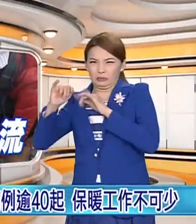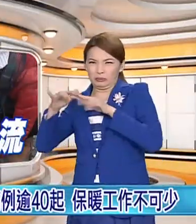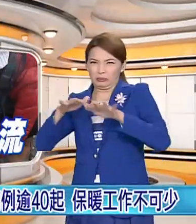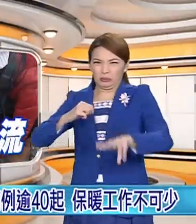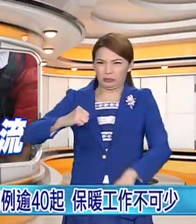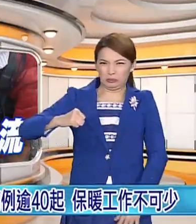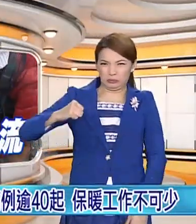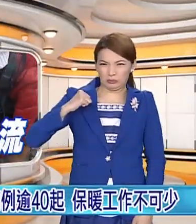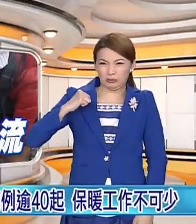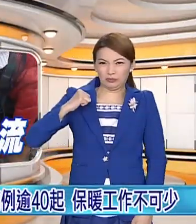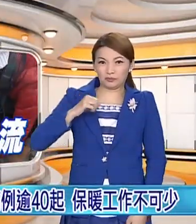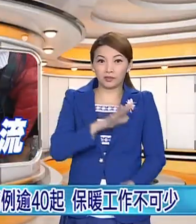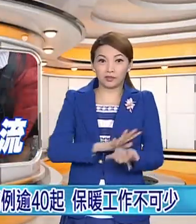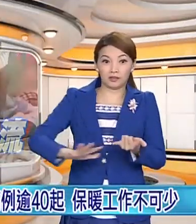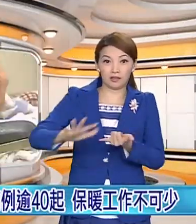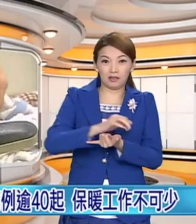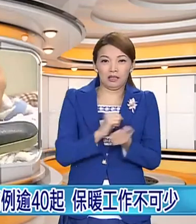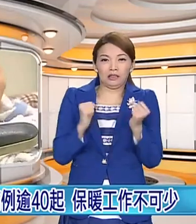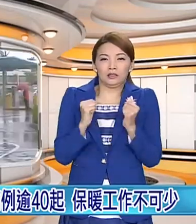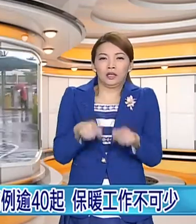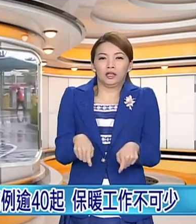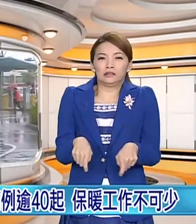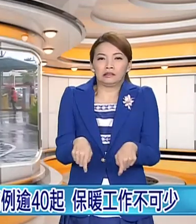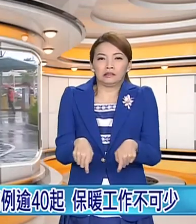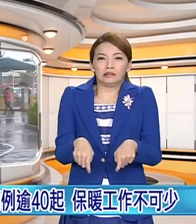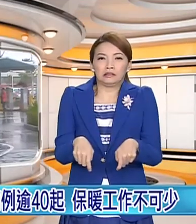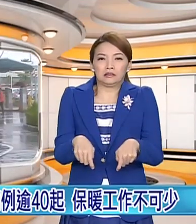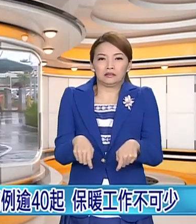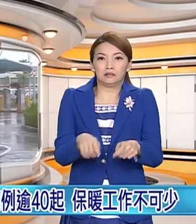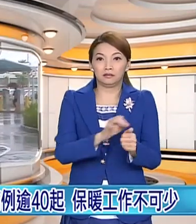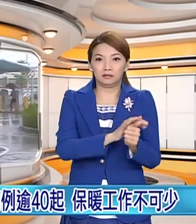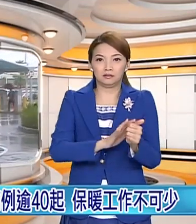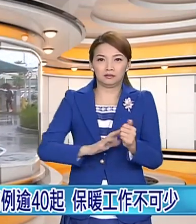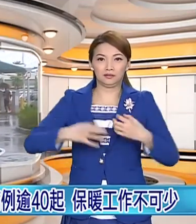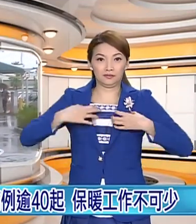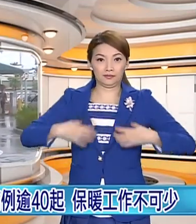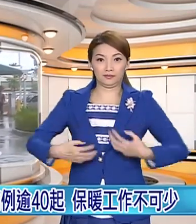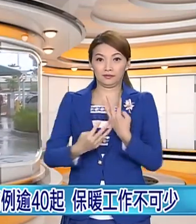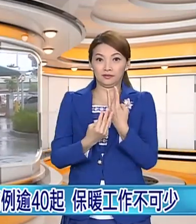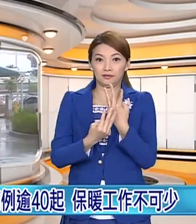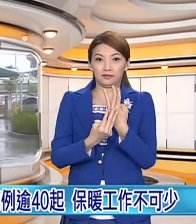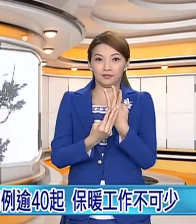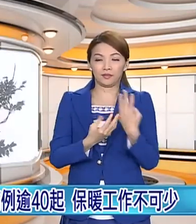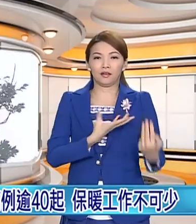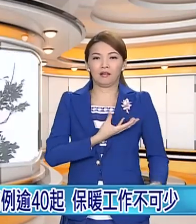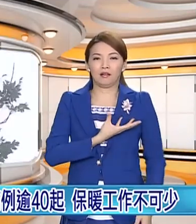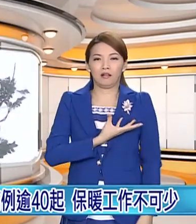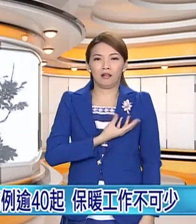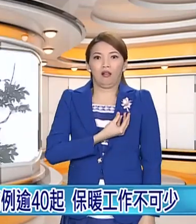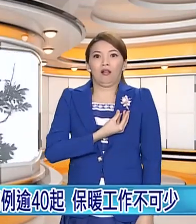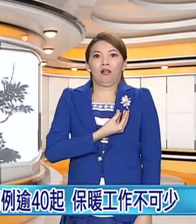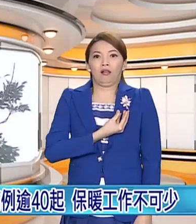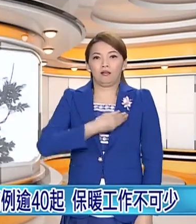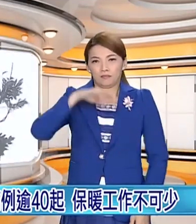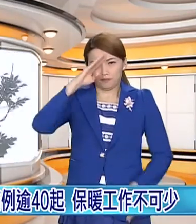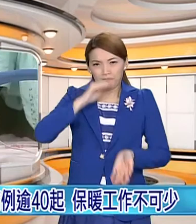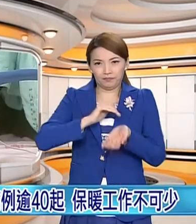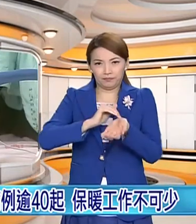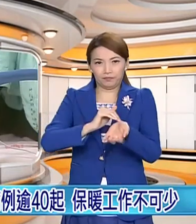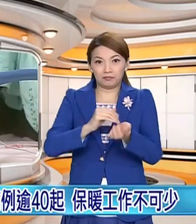强寒流来袭，全台湾笼罩在低温当中，也导致了肺炎、心肌梗塞等重症病